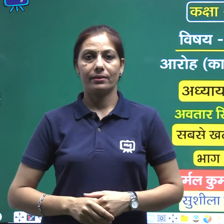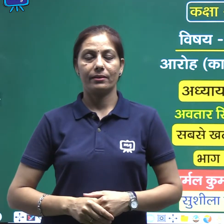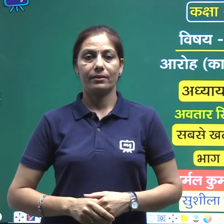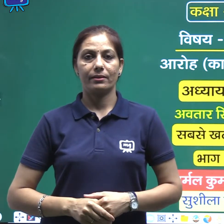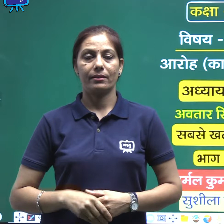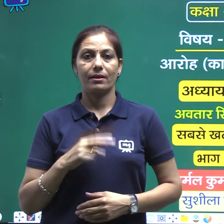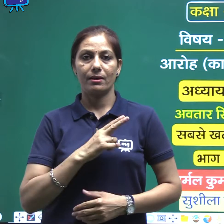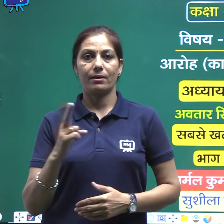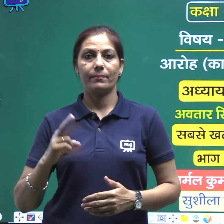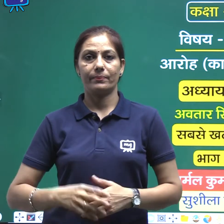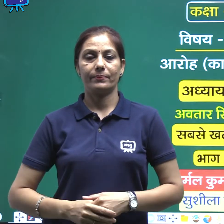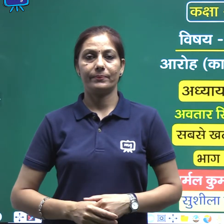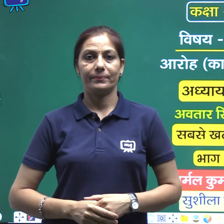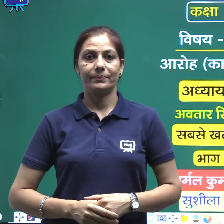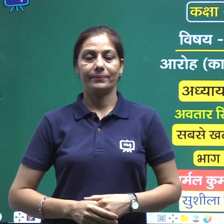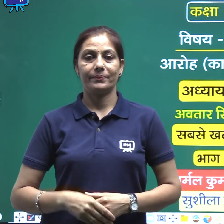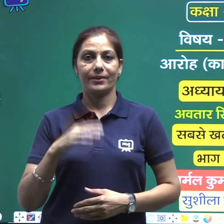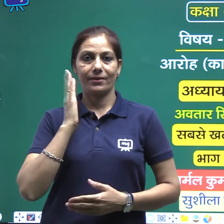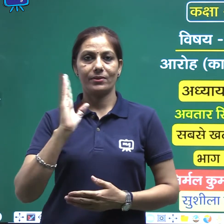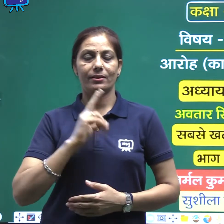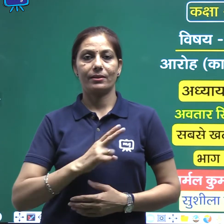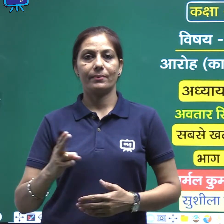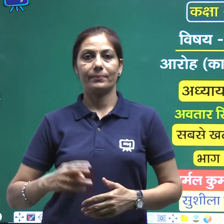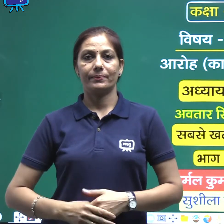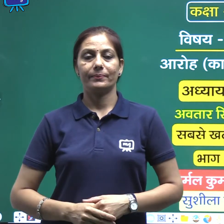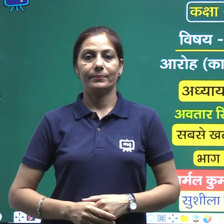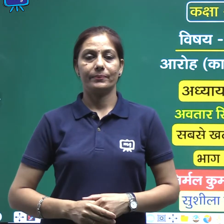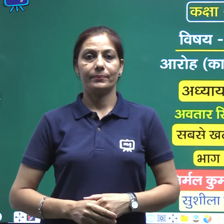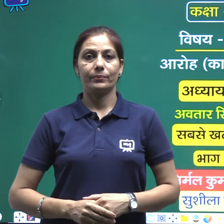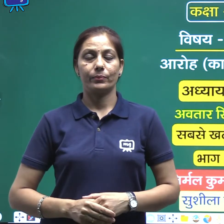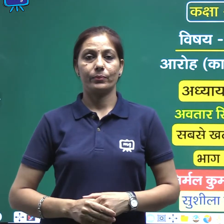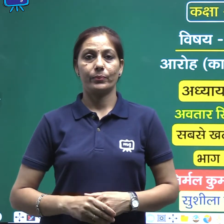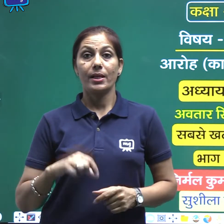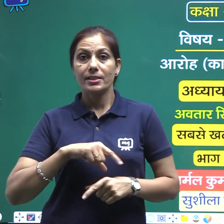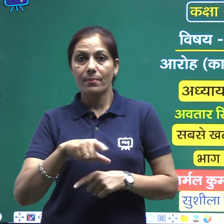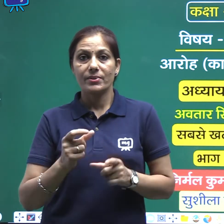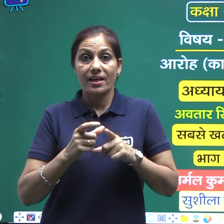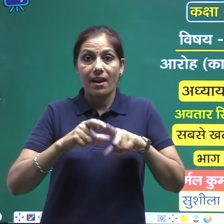अवतार सिंह पाश। कविता का नाम सबसे खतरनाक।